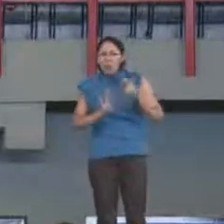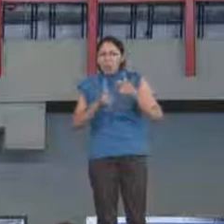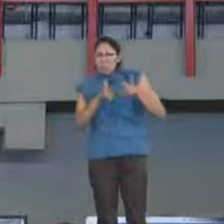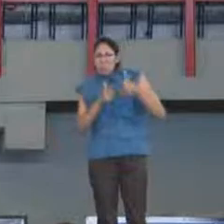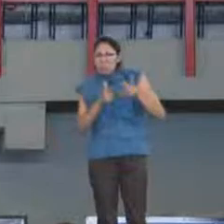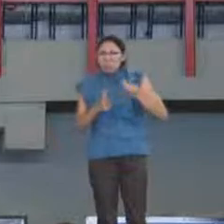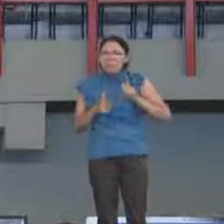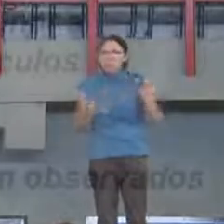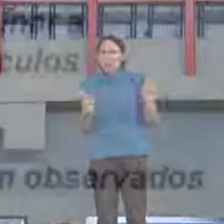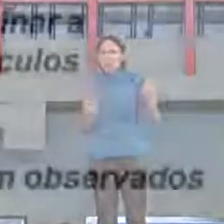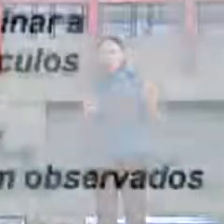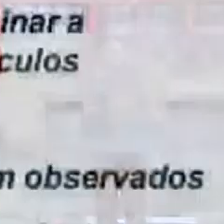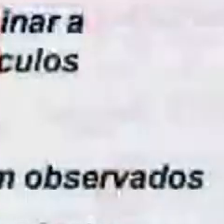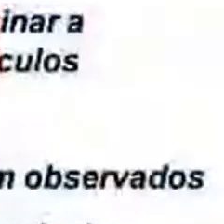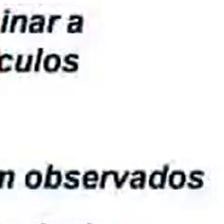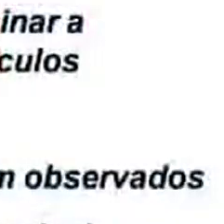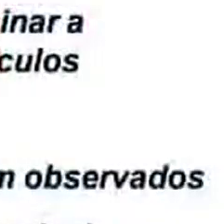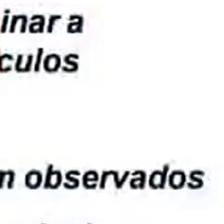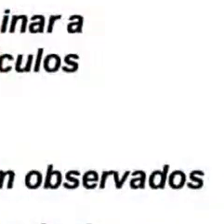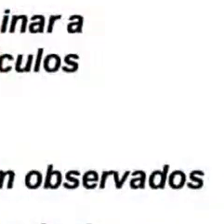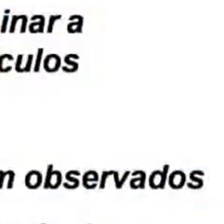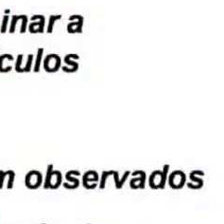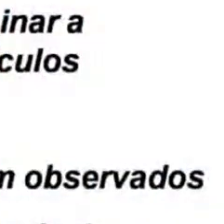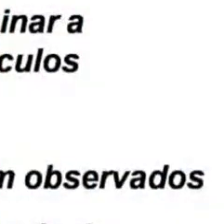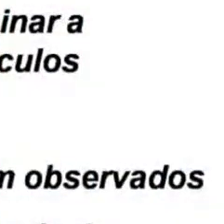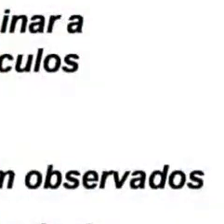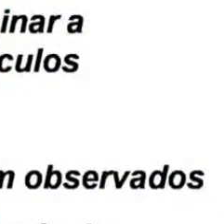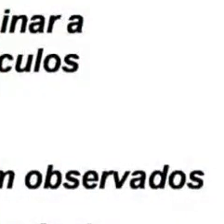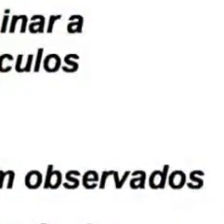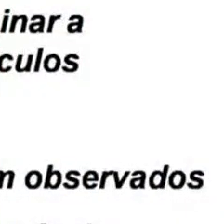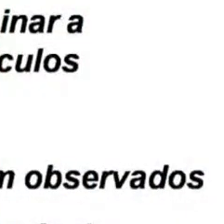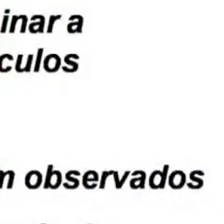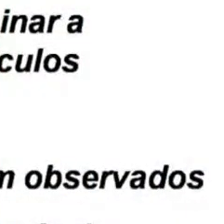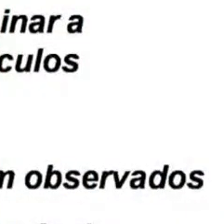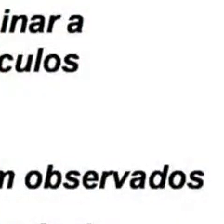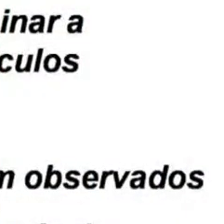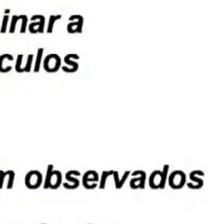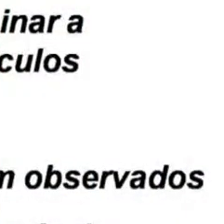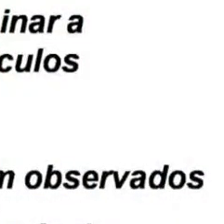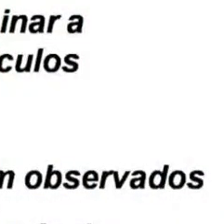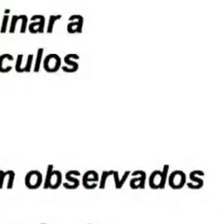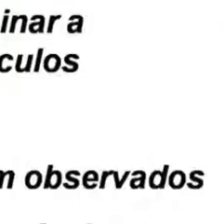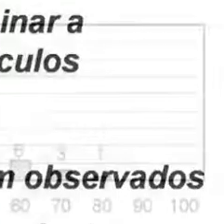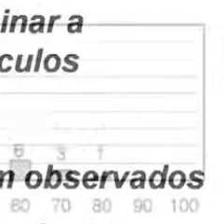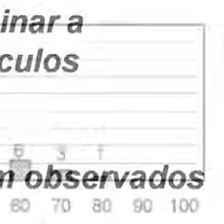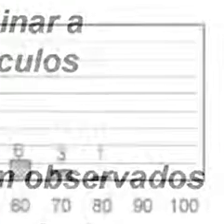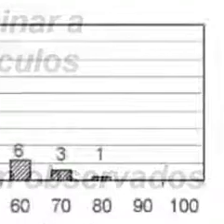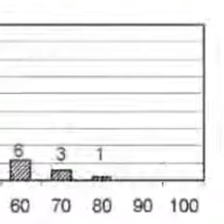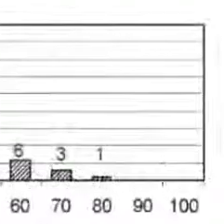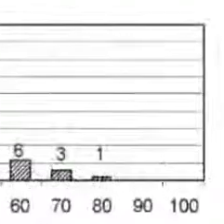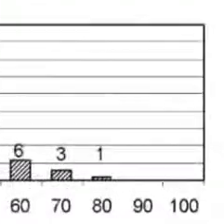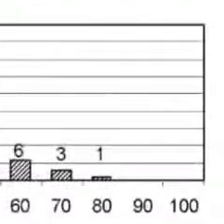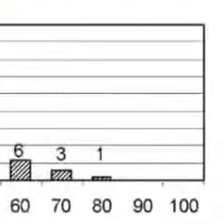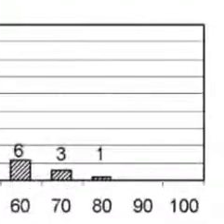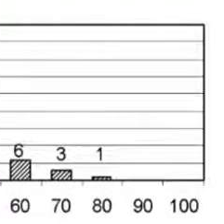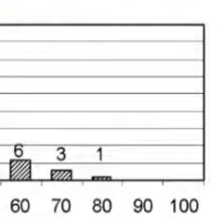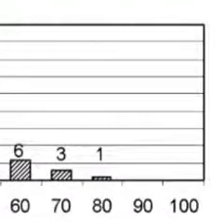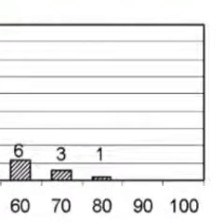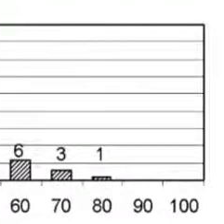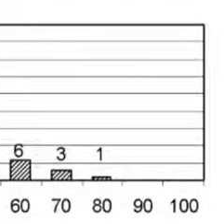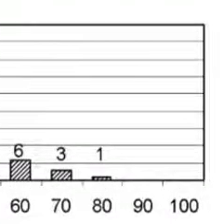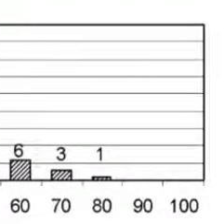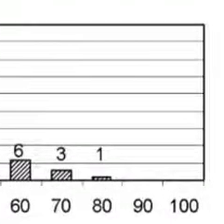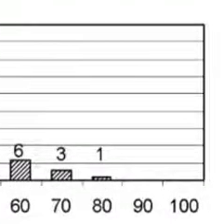era 100, eu posso muito bem afirmar que aqui no lugar de 5% eram 5 veículos,